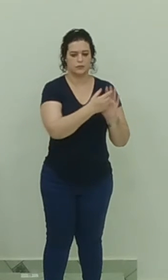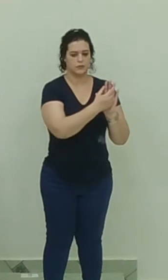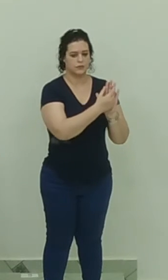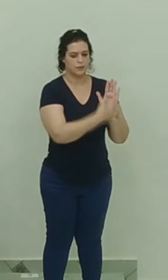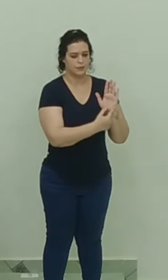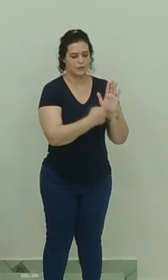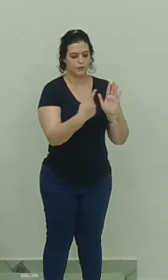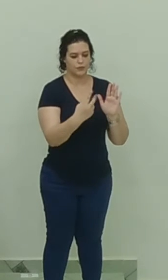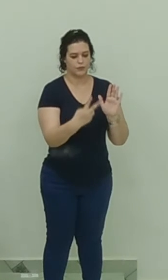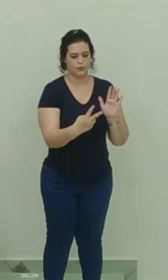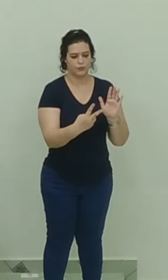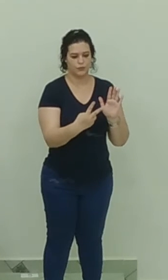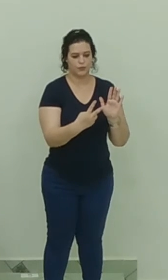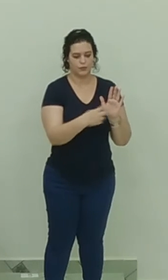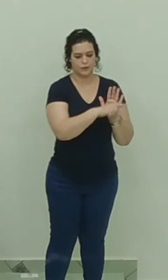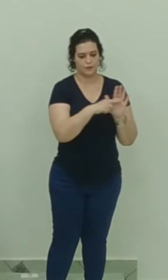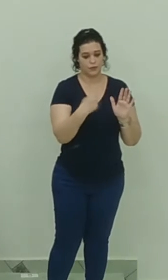15.